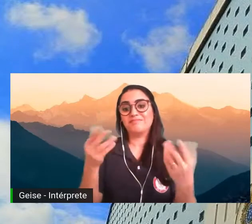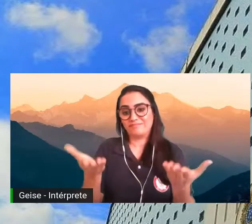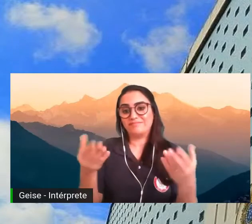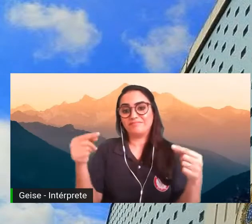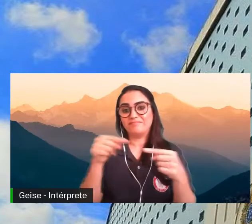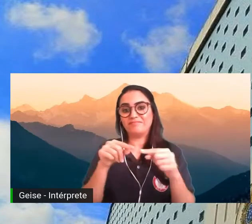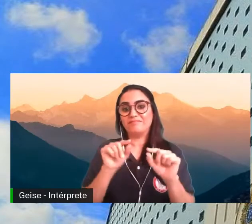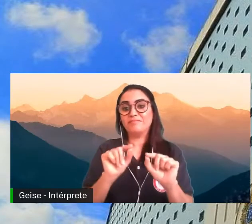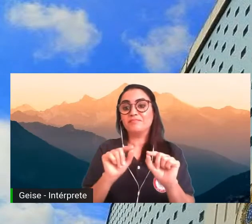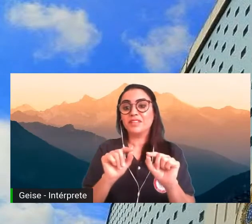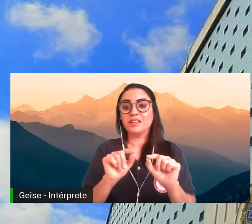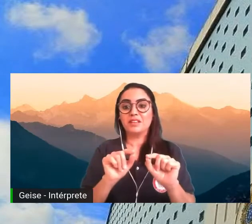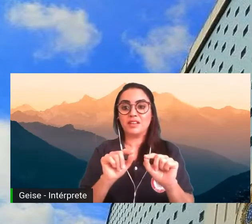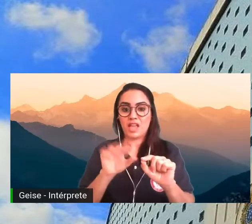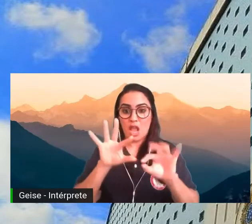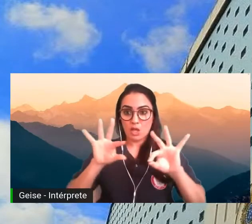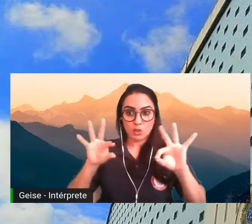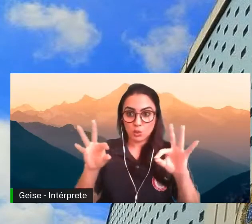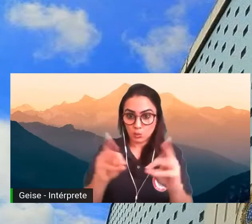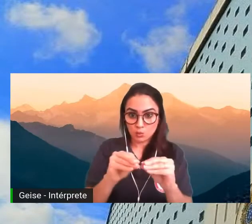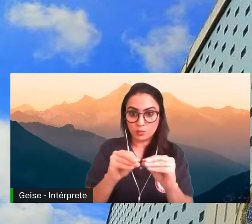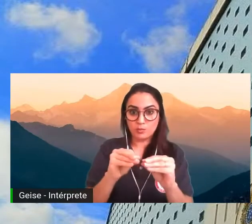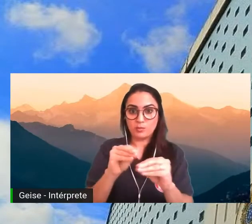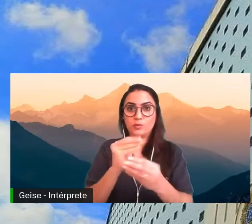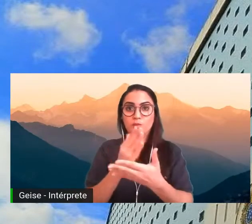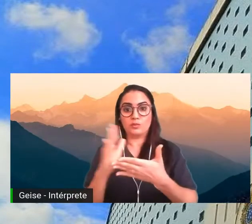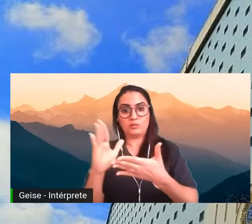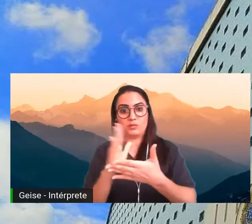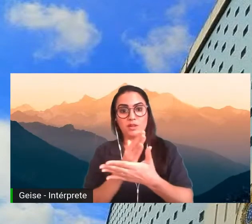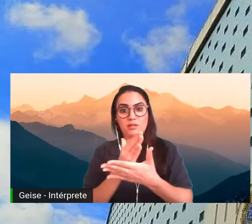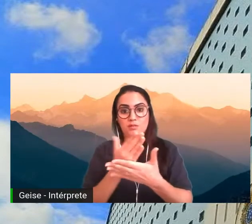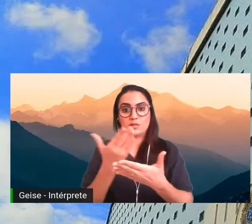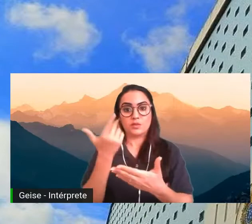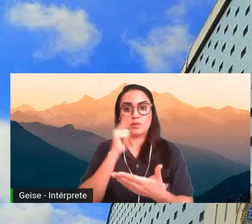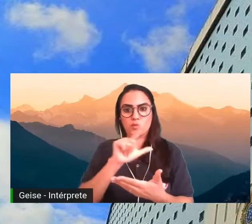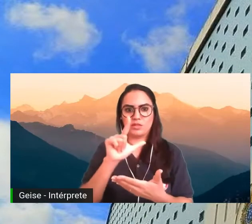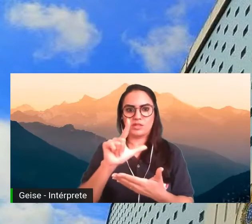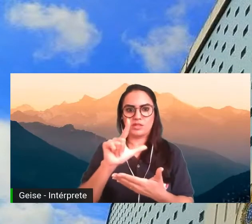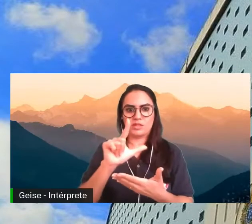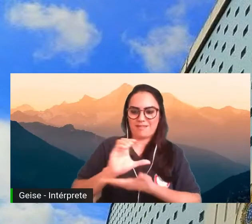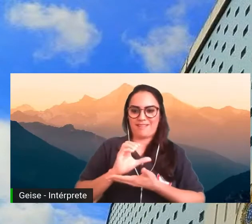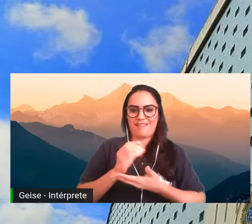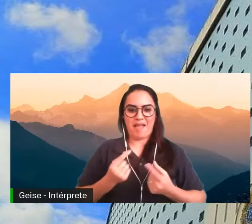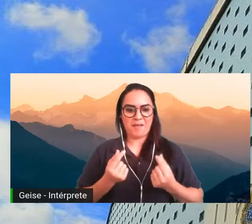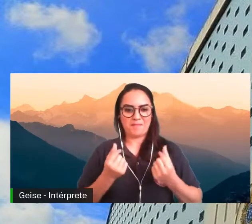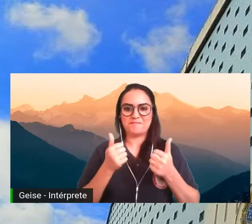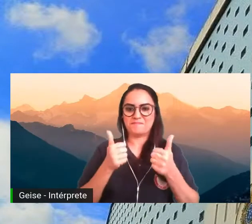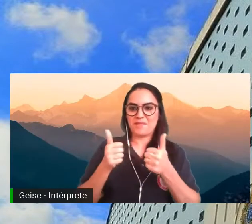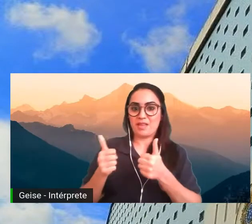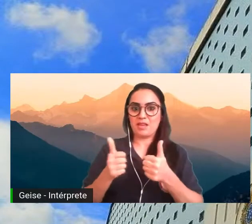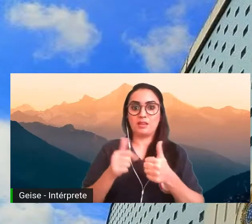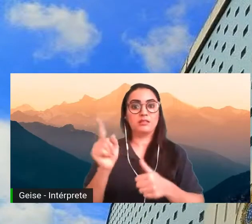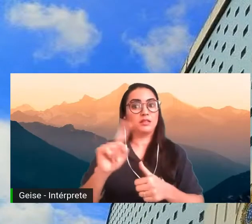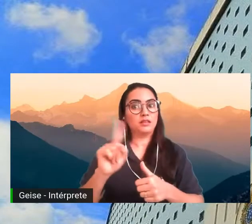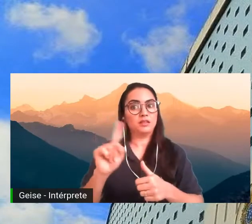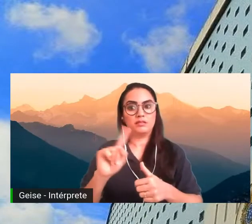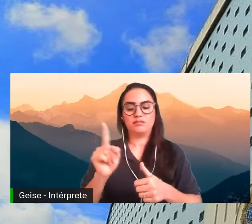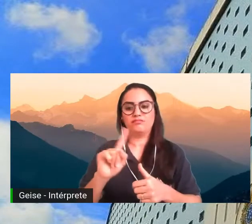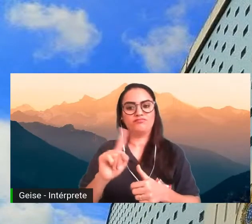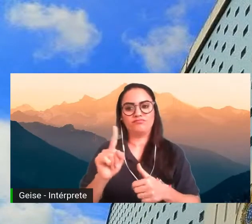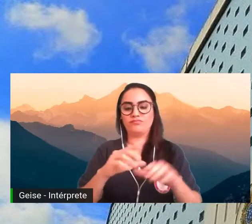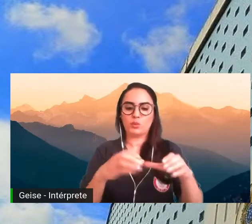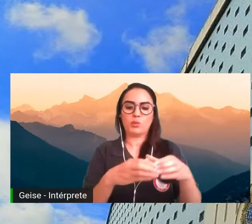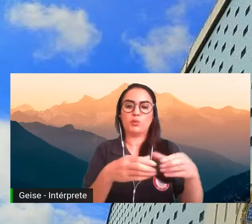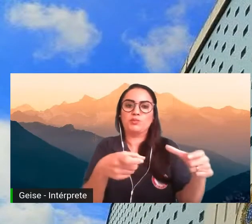riqueza produzida socialmente. Socialmente, isto é, pelos coletivos de trabalhadores, como nós. Então, quais são